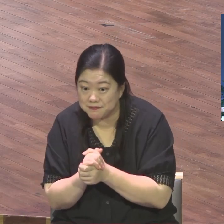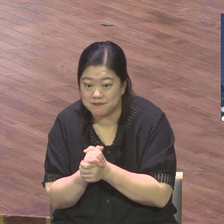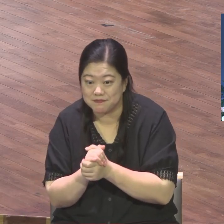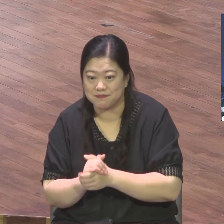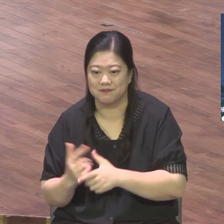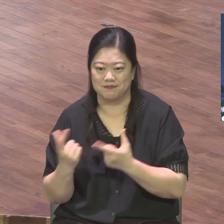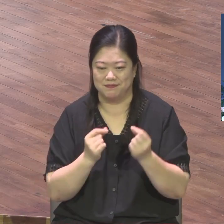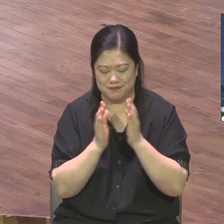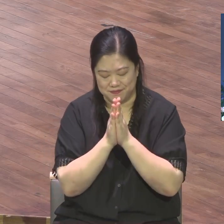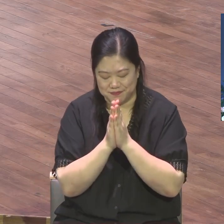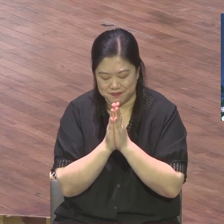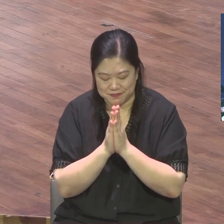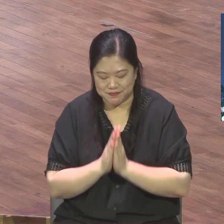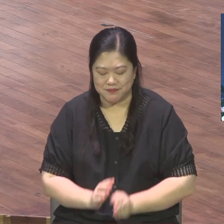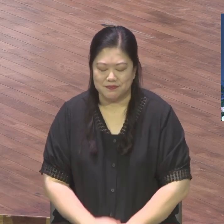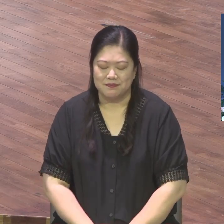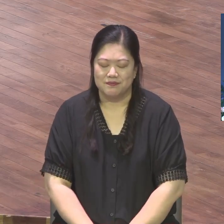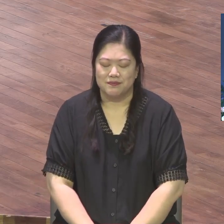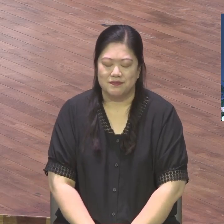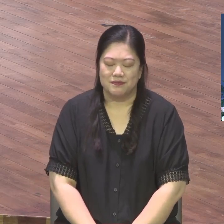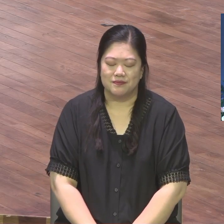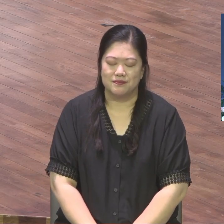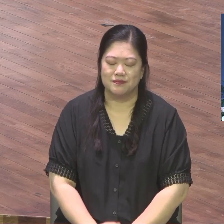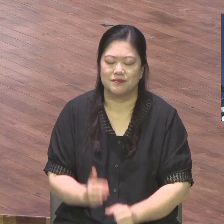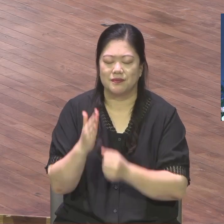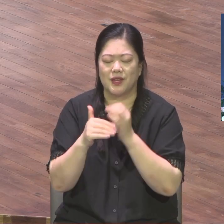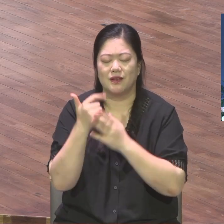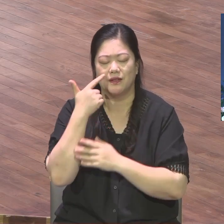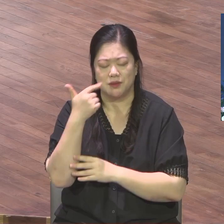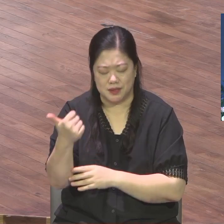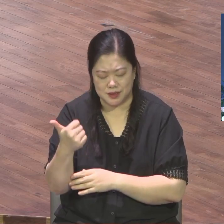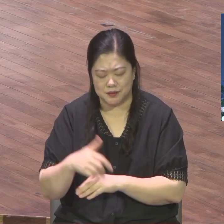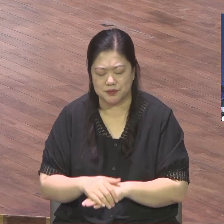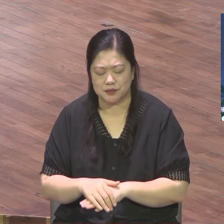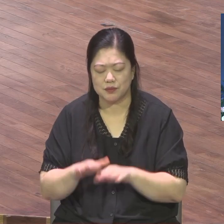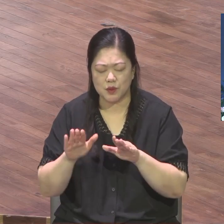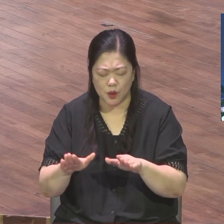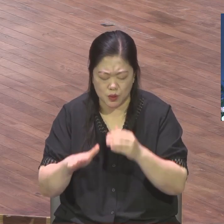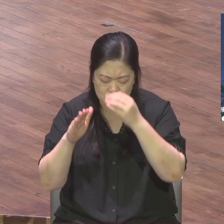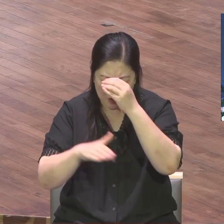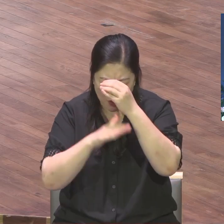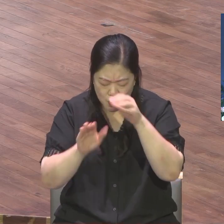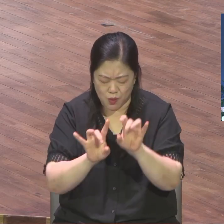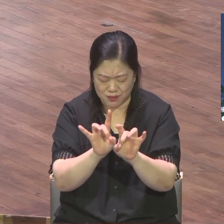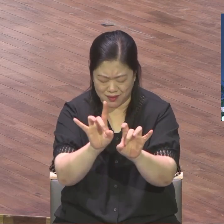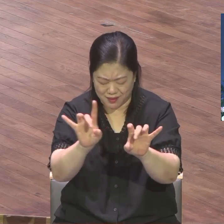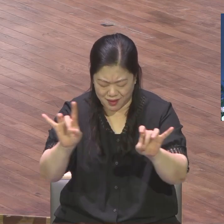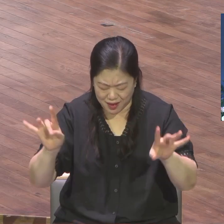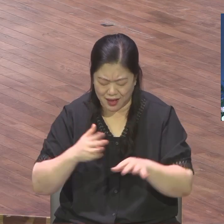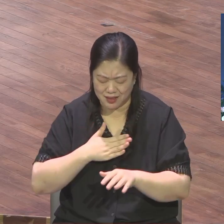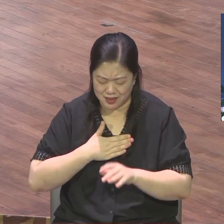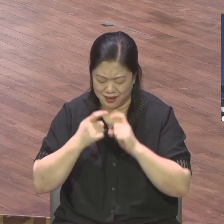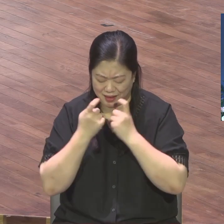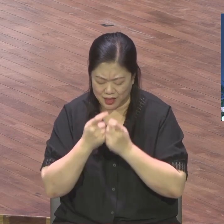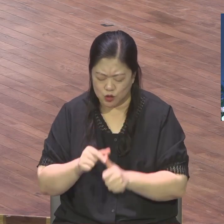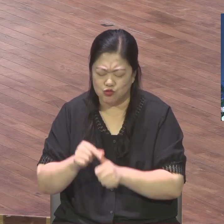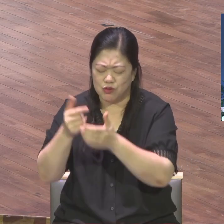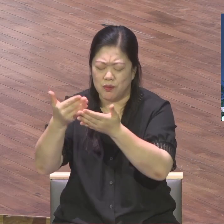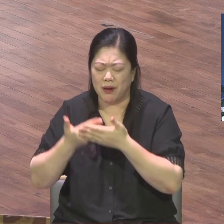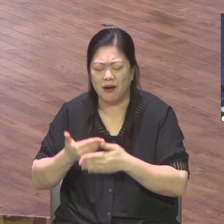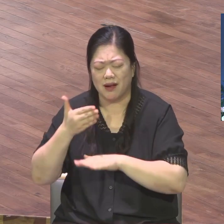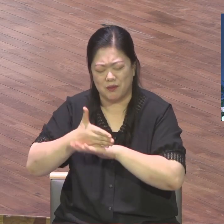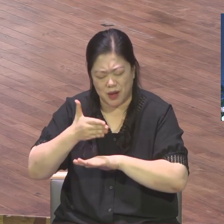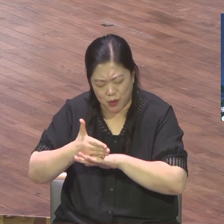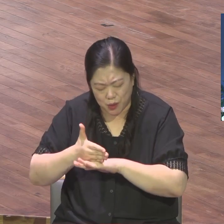기도합시다. 아버지 하나님 영계 모든 성도들 이 험한 세상에 살면서 구원받는 것 감사하고 우리가 오늘 죽어도